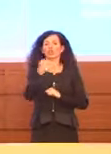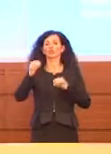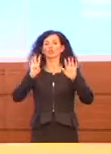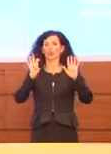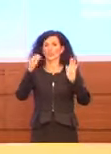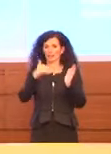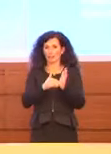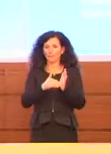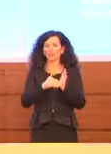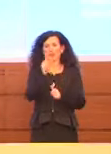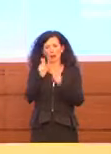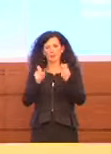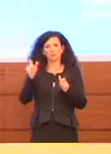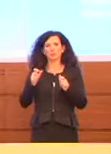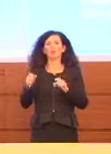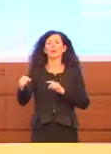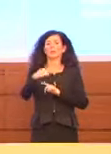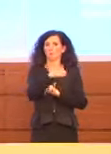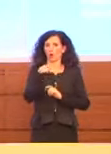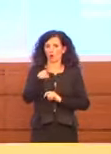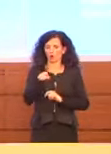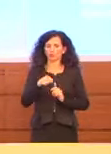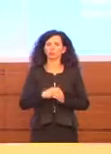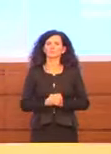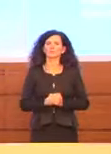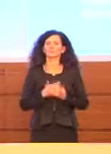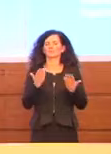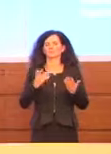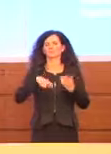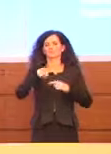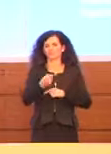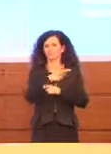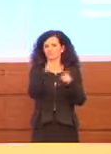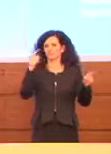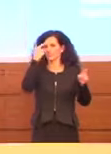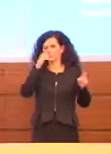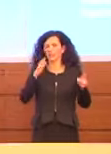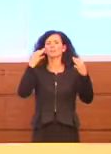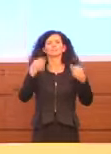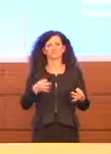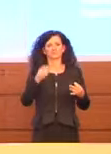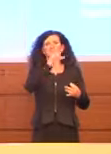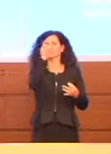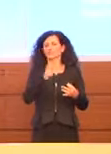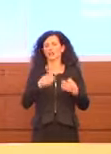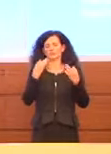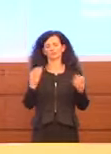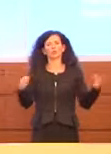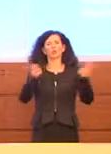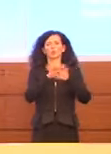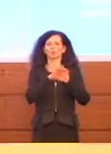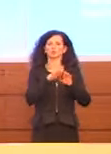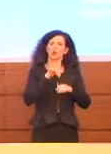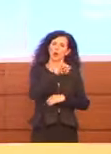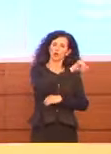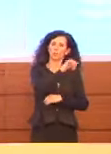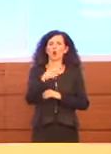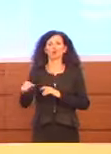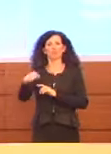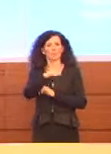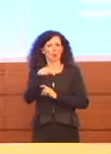passeggeri nei porti dopo di che come sapete c'è stata la chiusura dei nostri porti e dei nostri aeroporti grazie